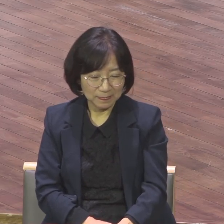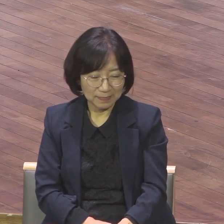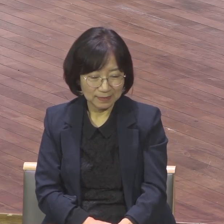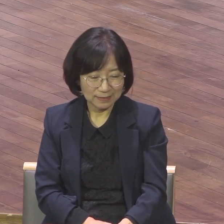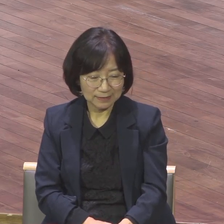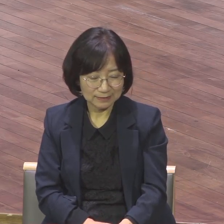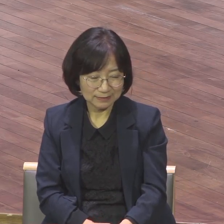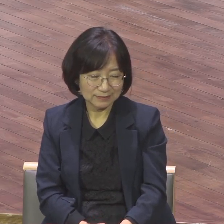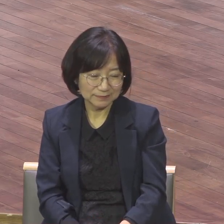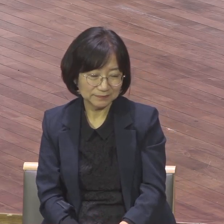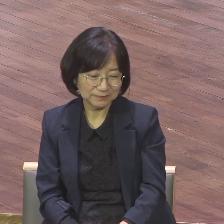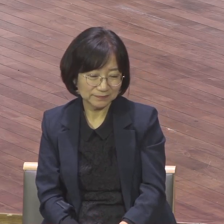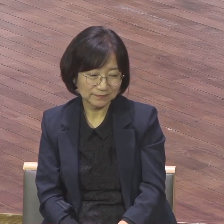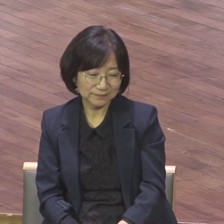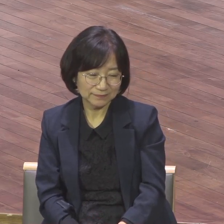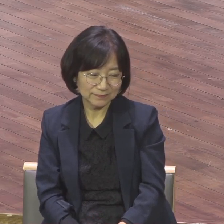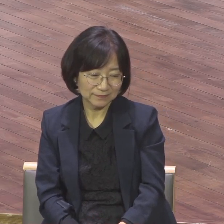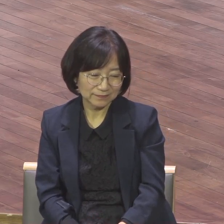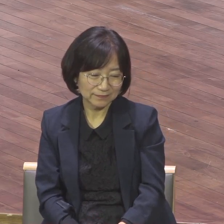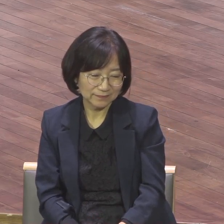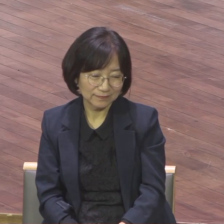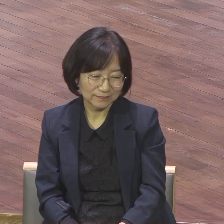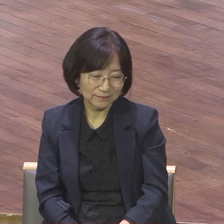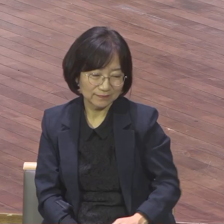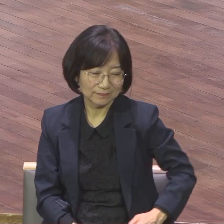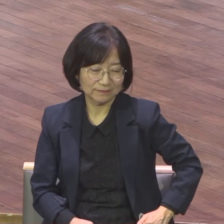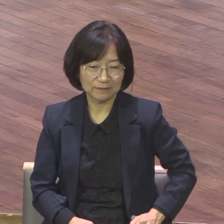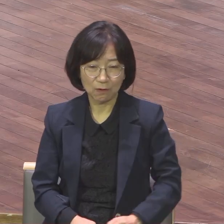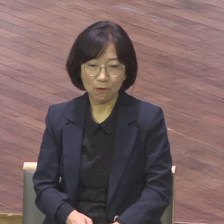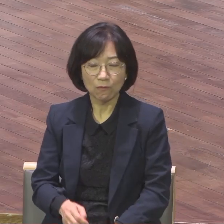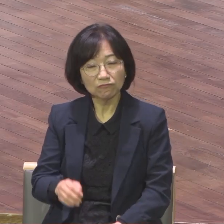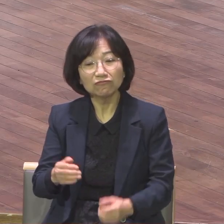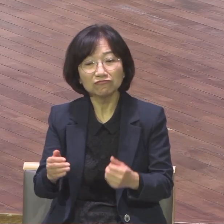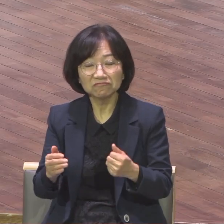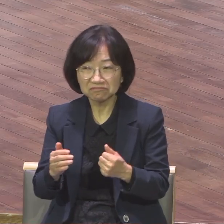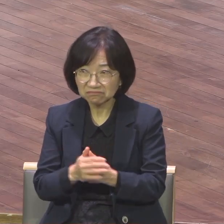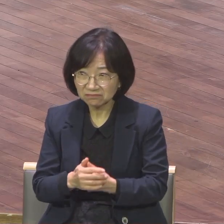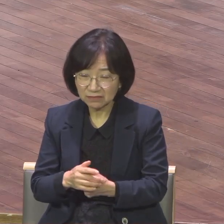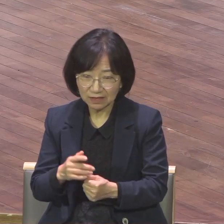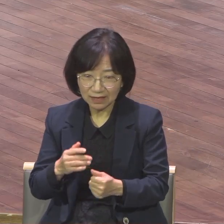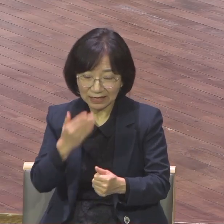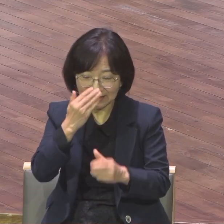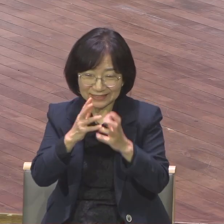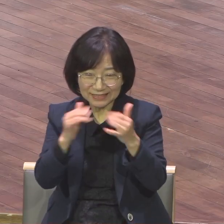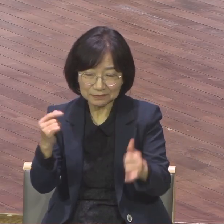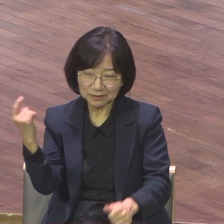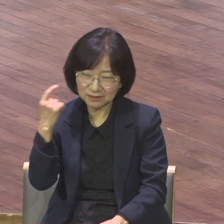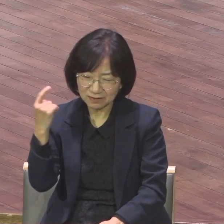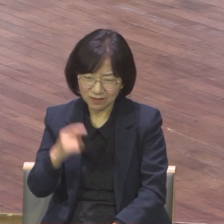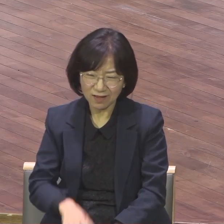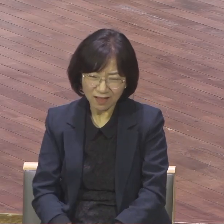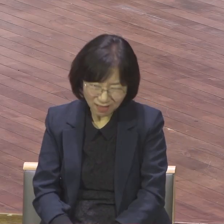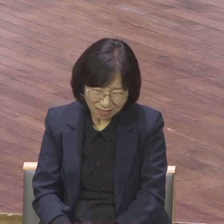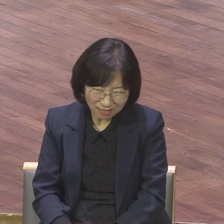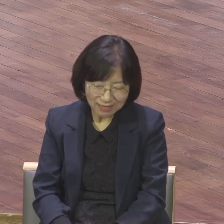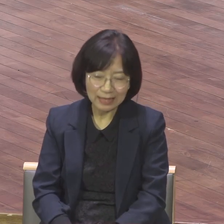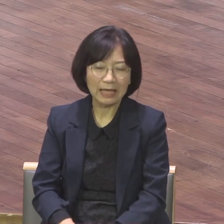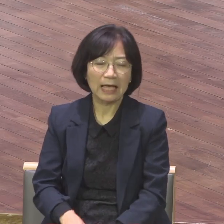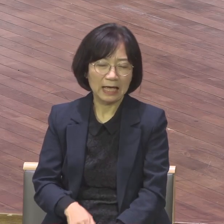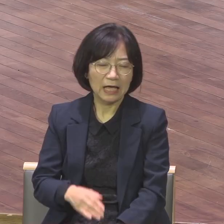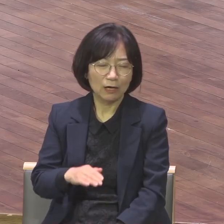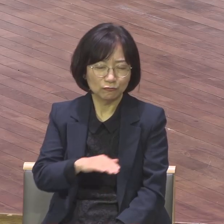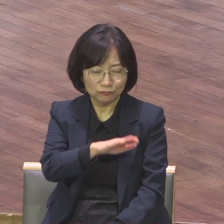그리고 바벨론에 그러다 못해요. 저항적 태도를 가지고 우리 곧 갈 건데 뭐. 일하지 마라, 이 선지자들이, 거짓